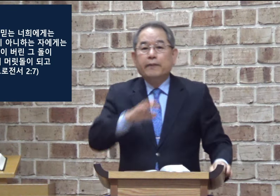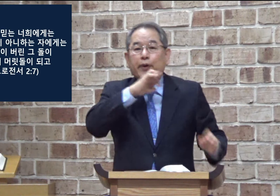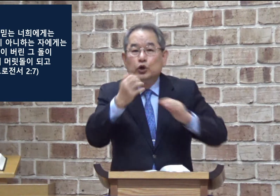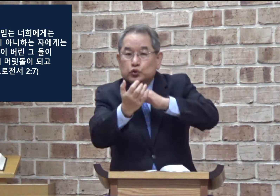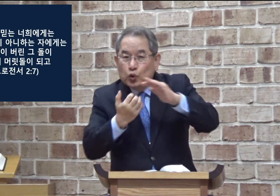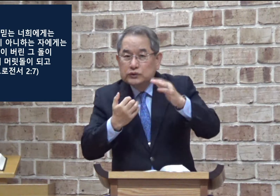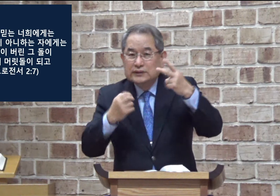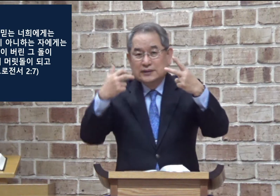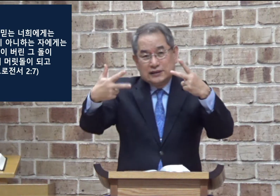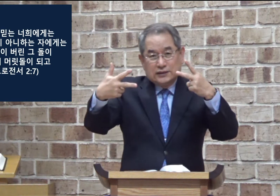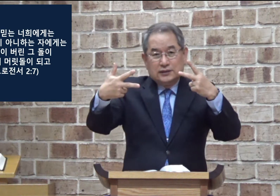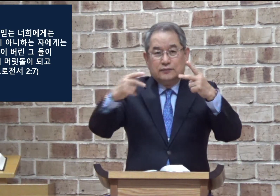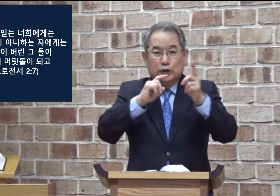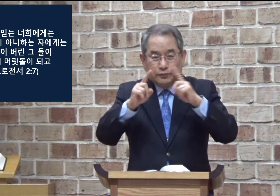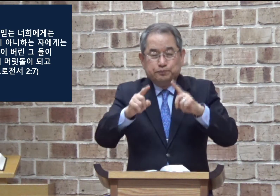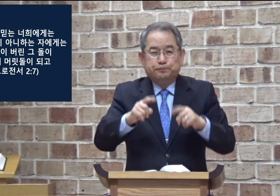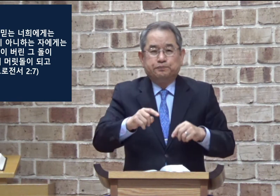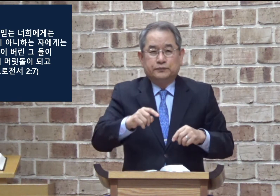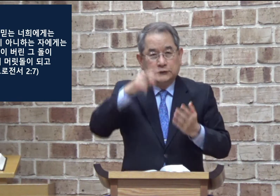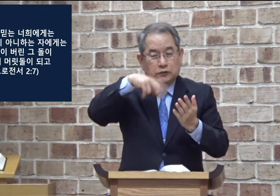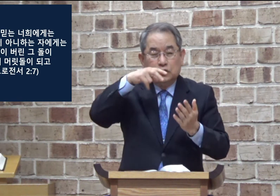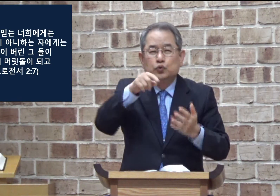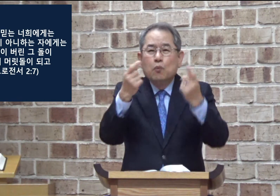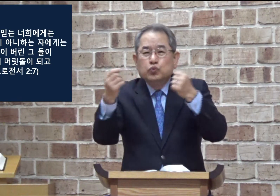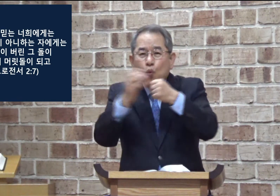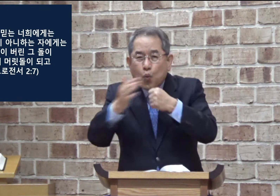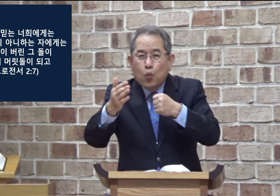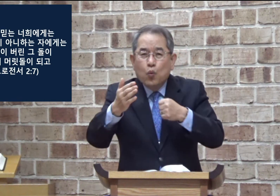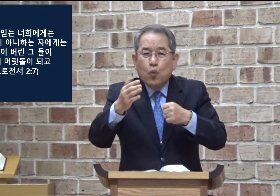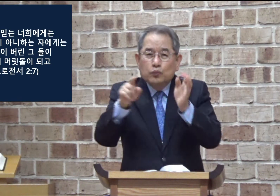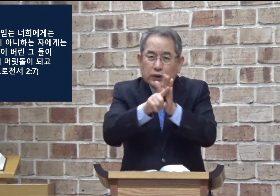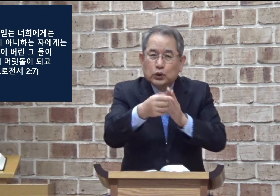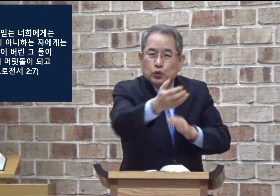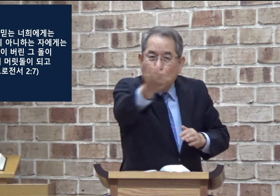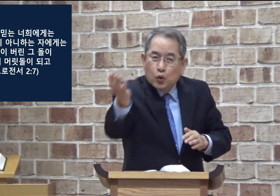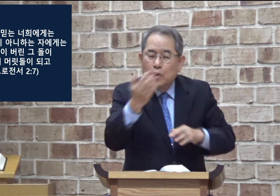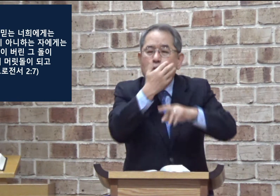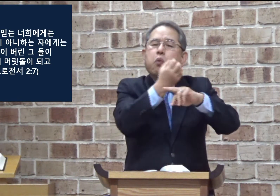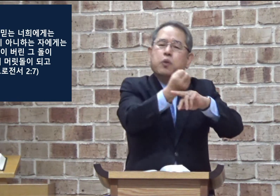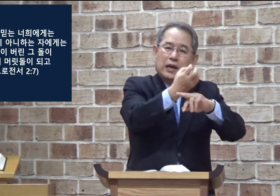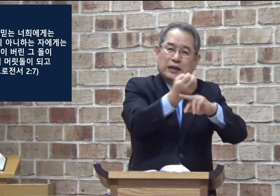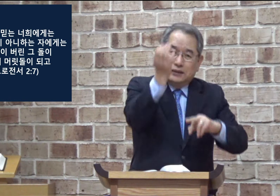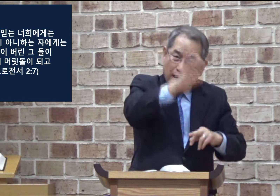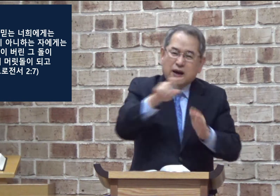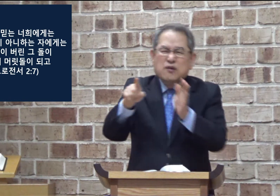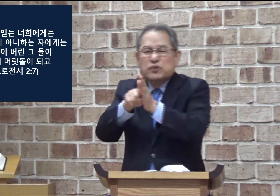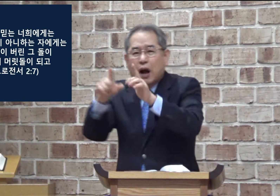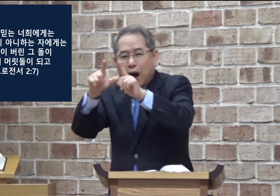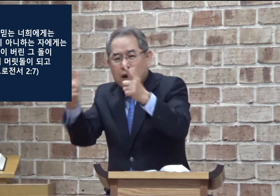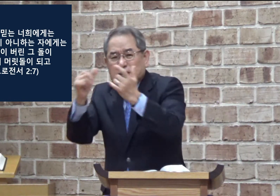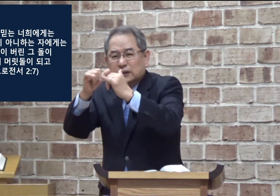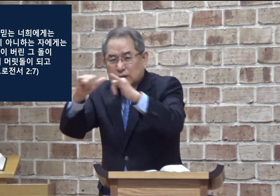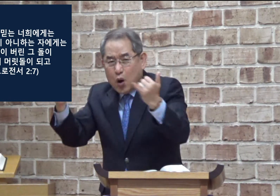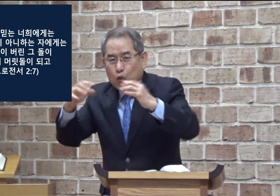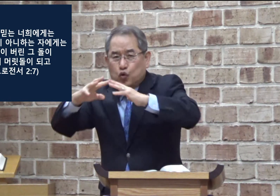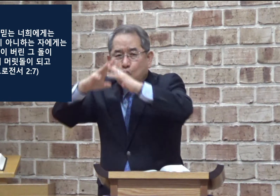그러므로 믿는 너희에게는 보배이나 믿지 아니하는 자에게는 건축자들이 버린 그 돌이